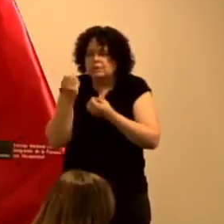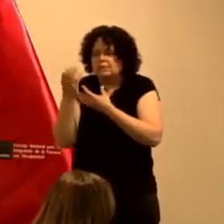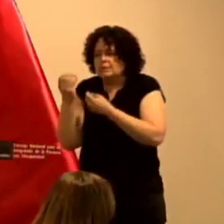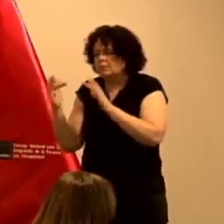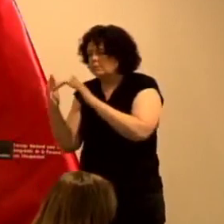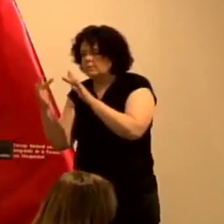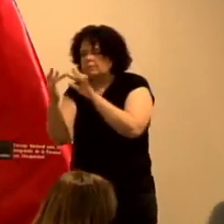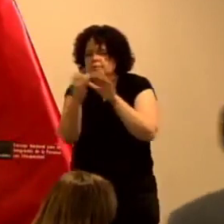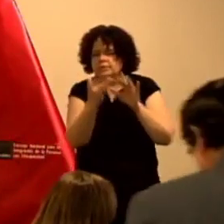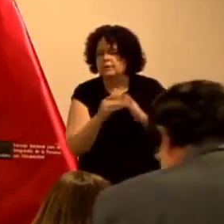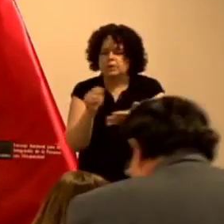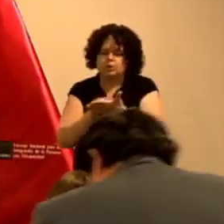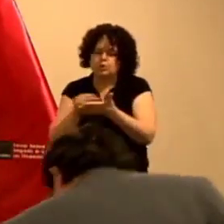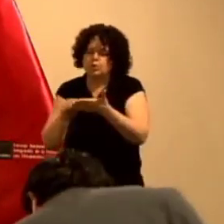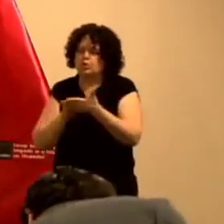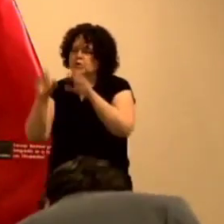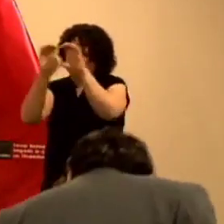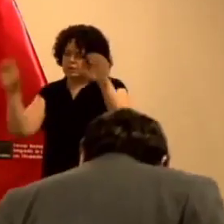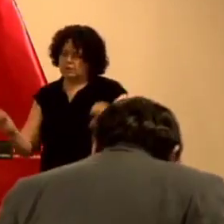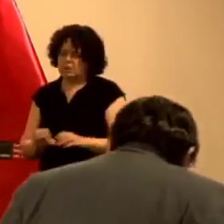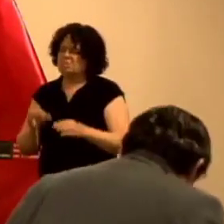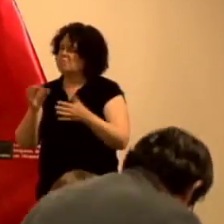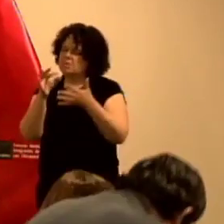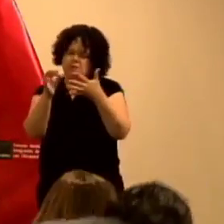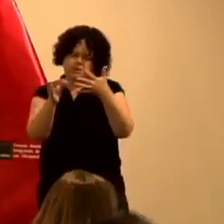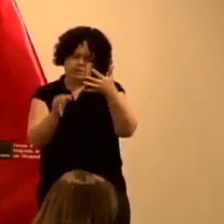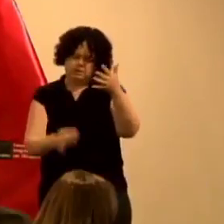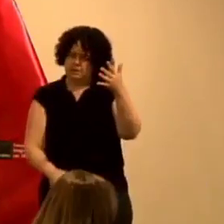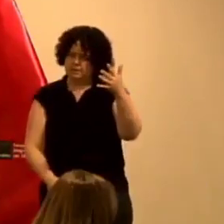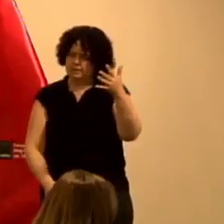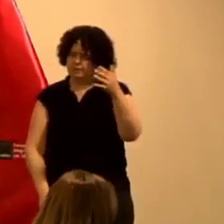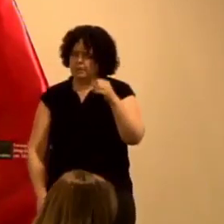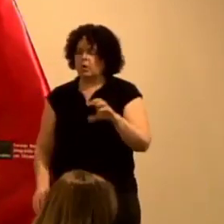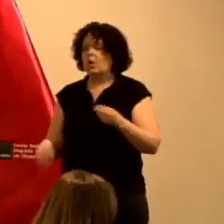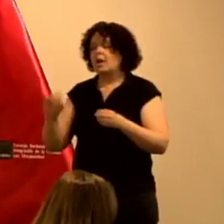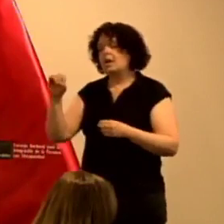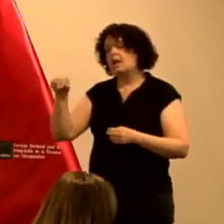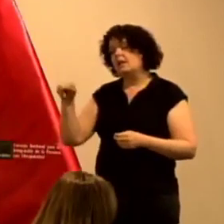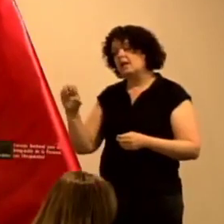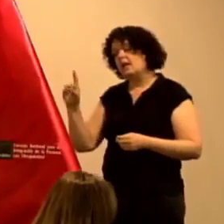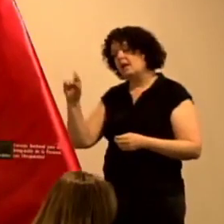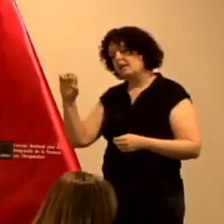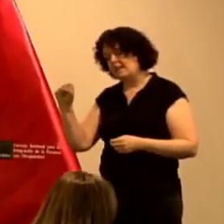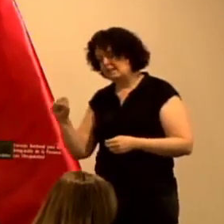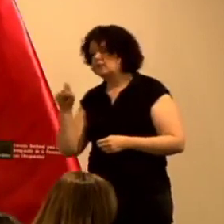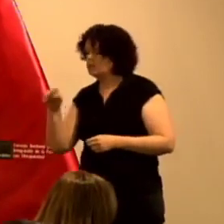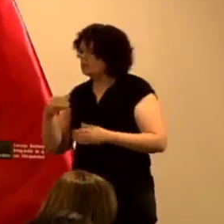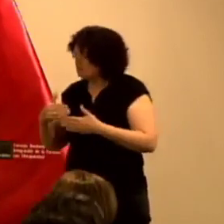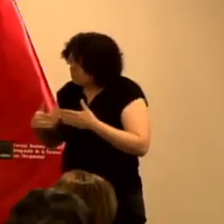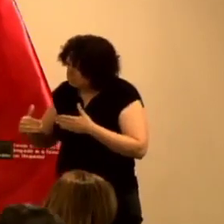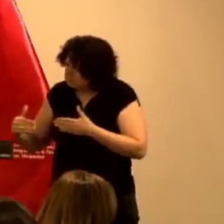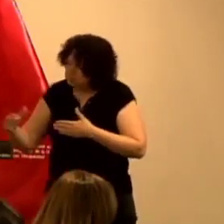tema, pues, de registro, de certificación y de lo que fuera, ¿no? ¿Cuánto respecto al ENEDIS estamos avanzando, estamos registrando?